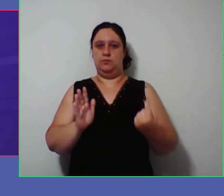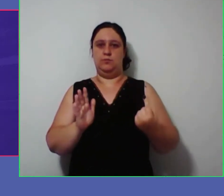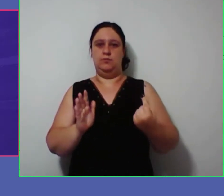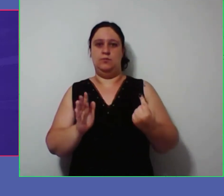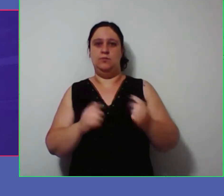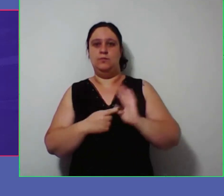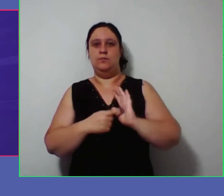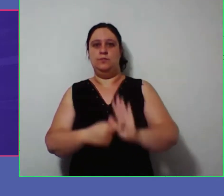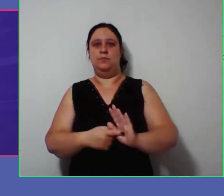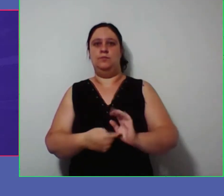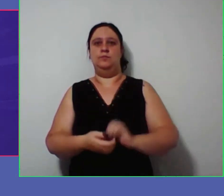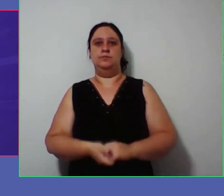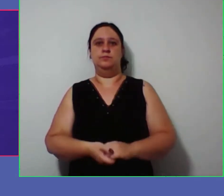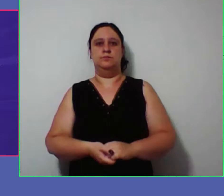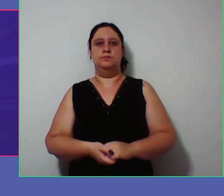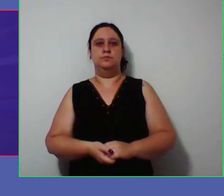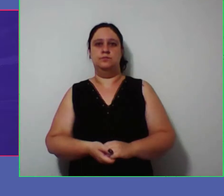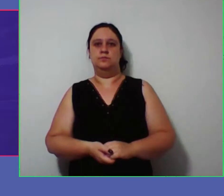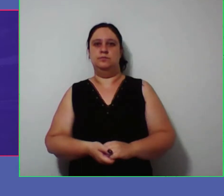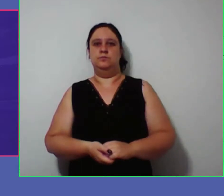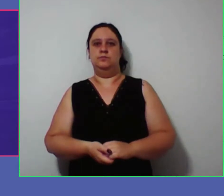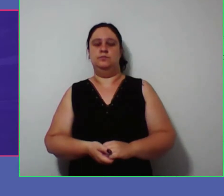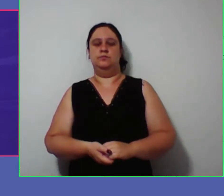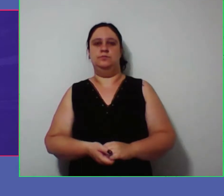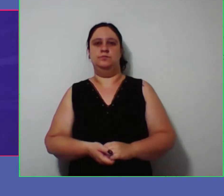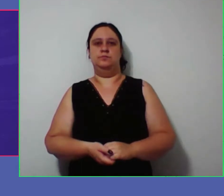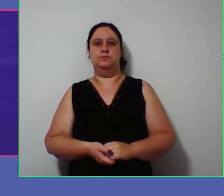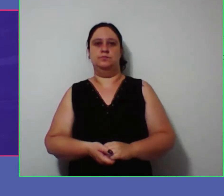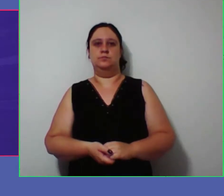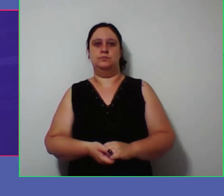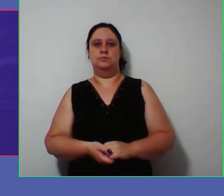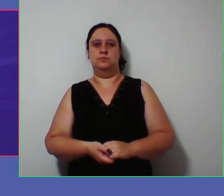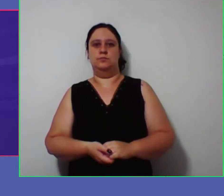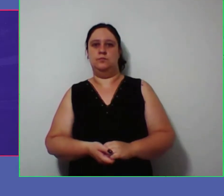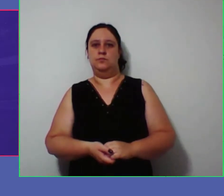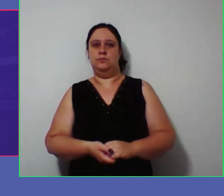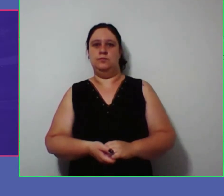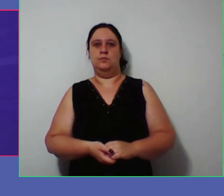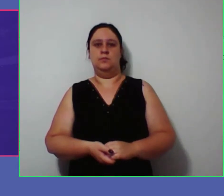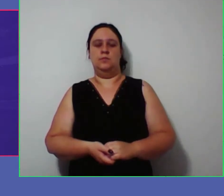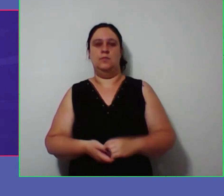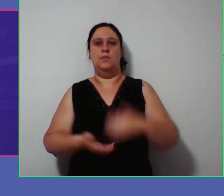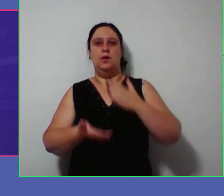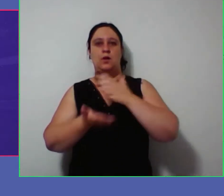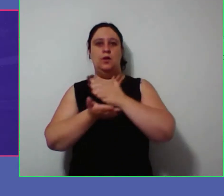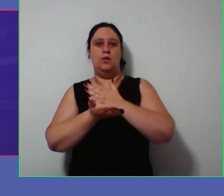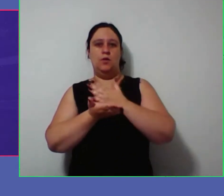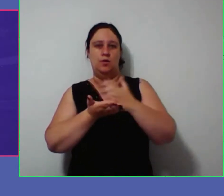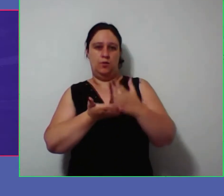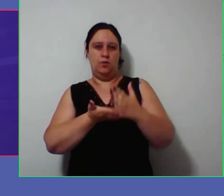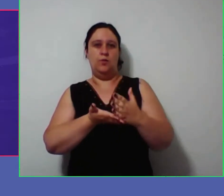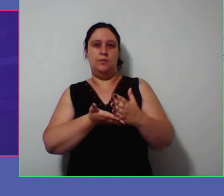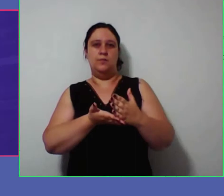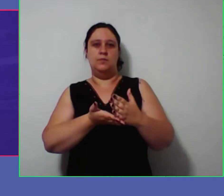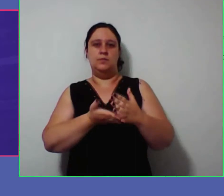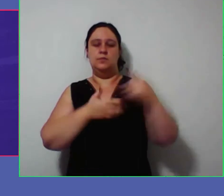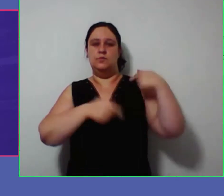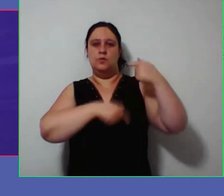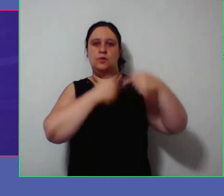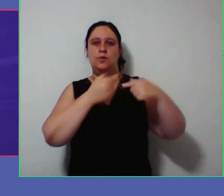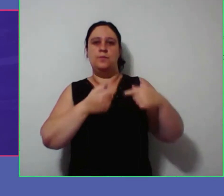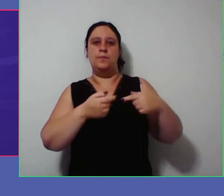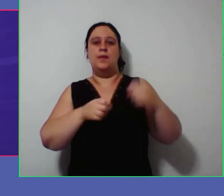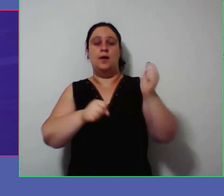começou a produção, geração da igreja. A igreja foi